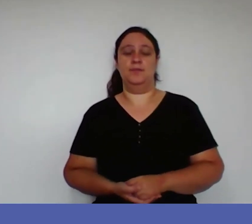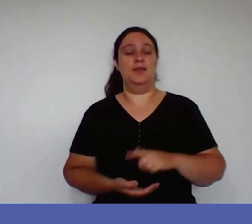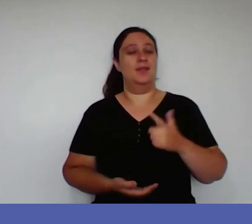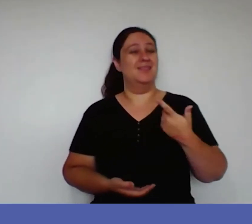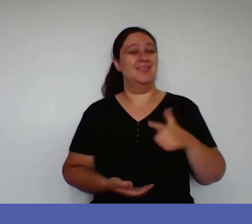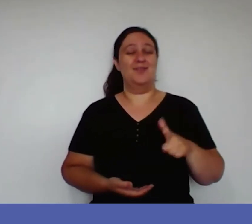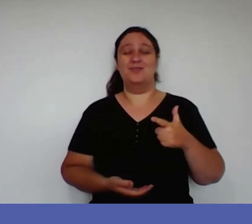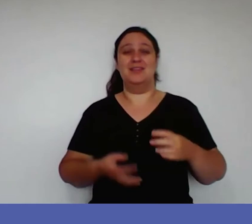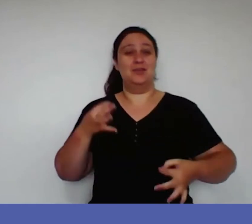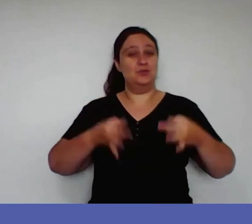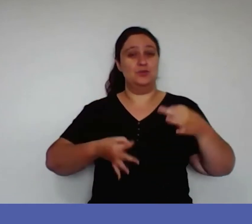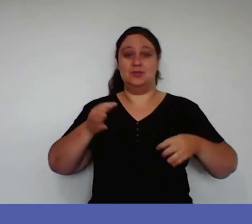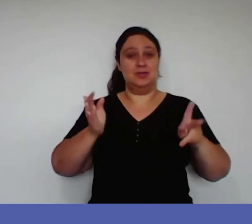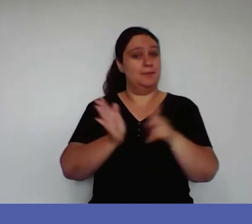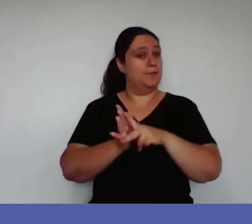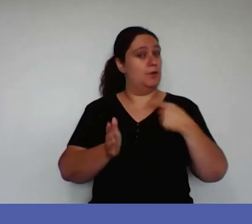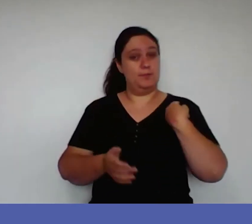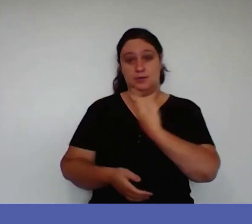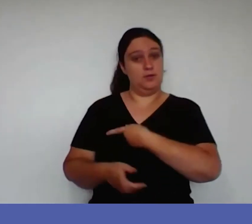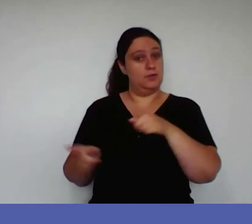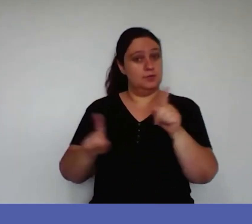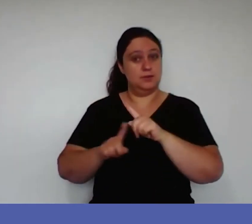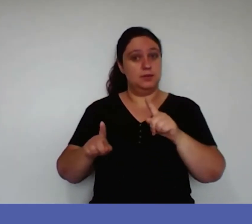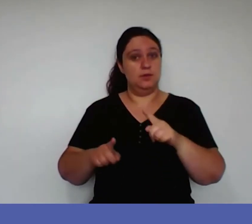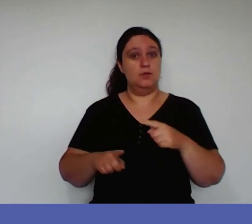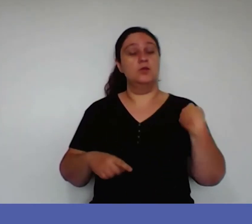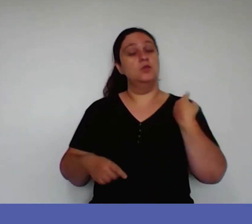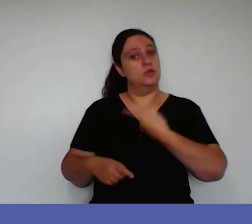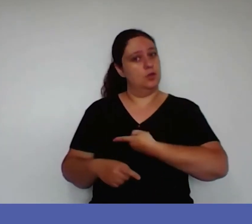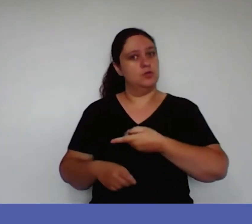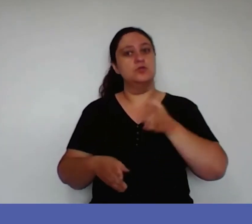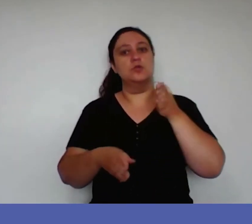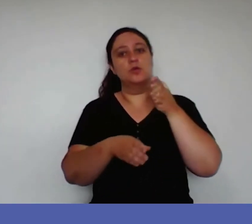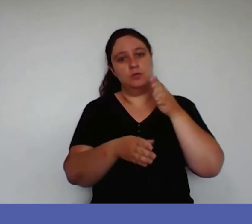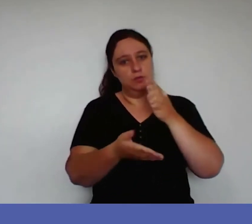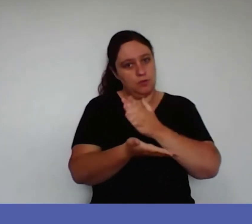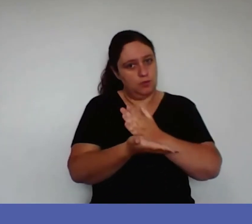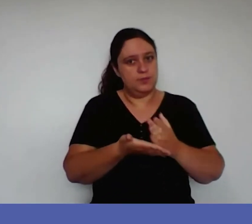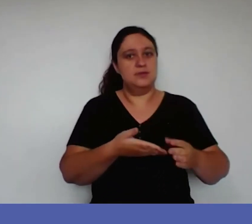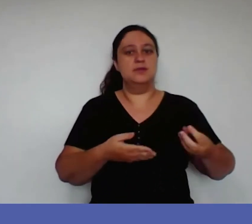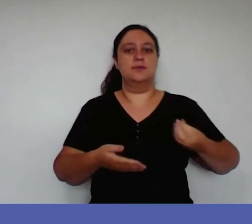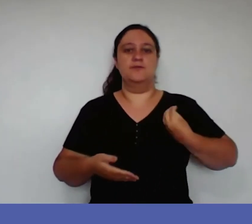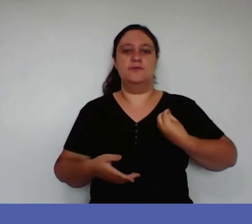Então nós passamos a viver no palácio. Aí tem um processo de,